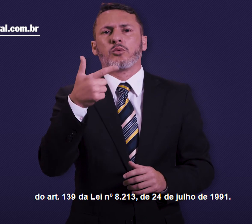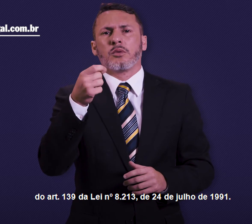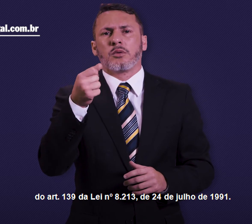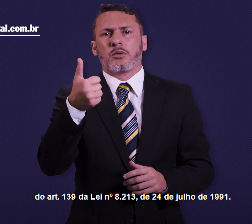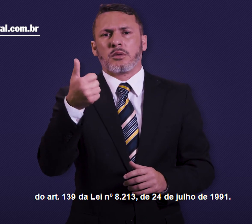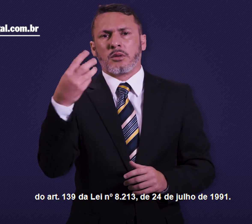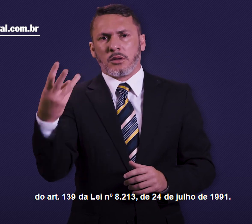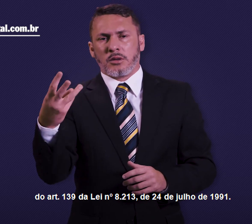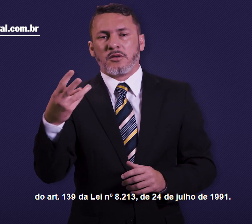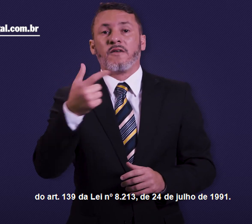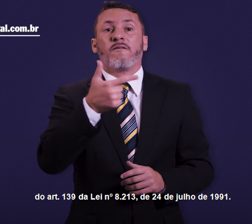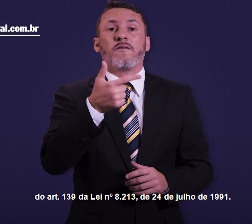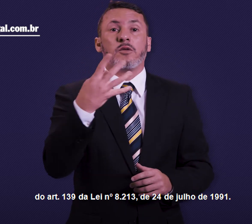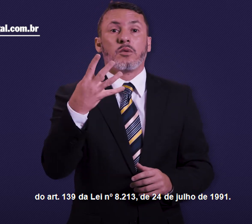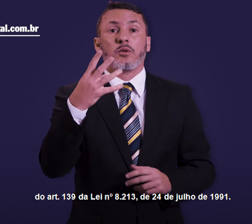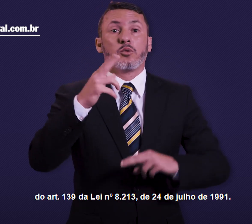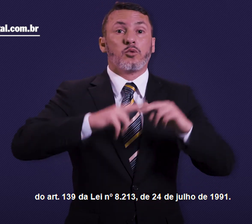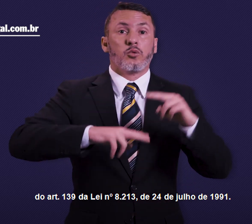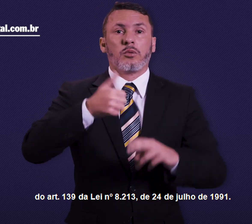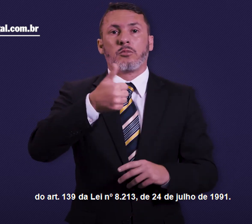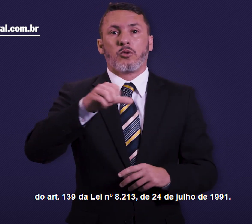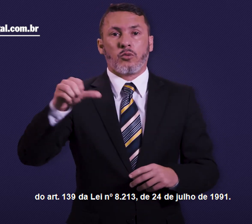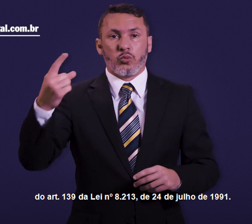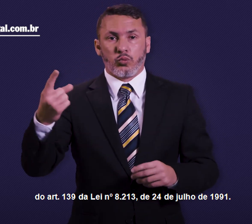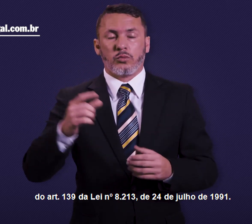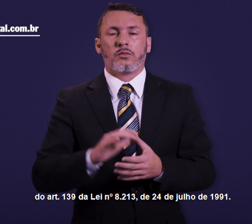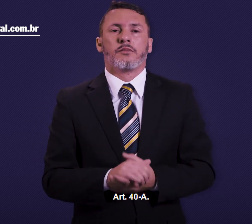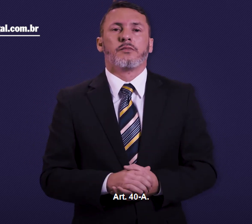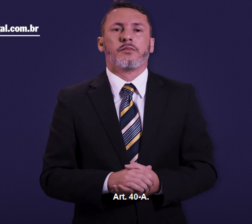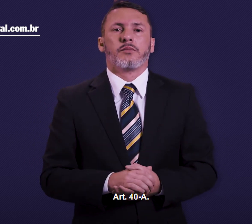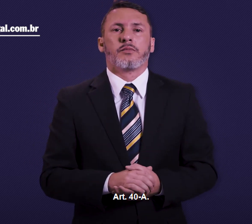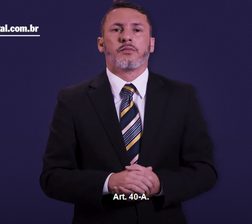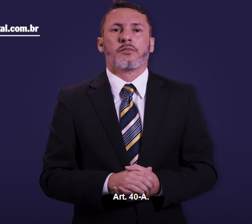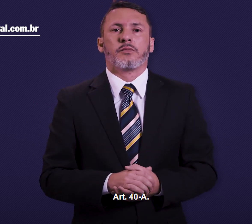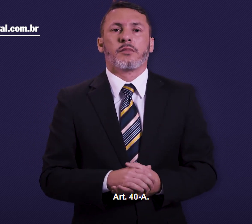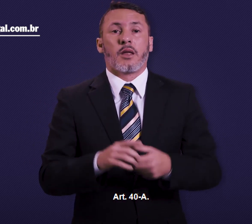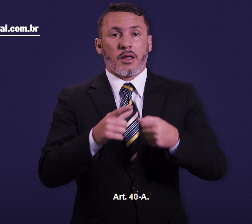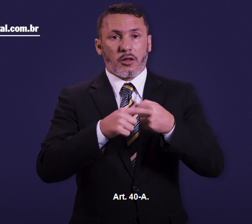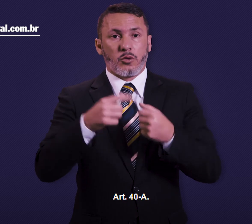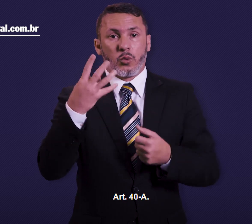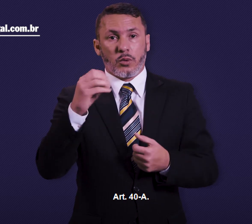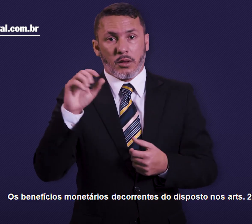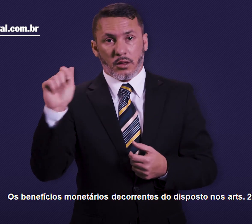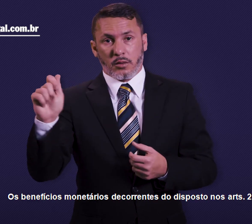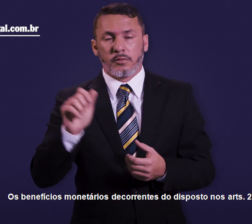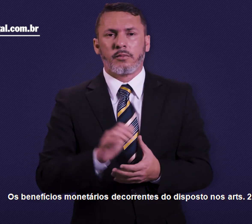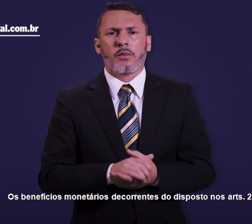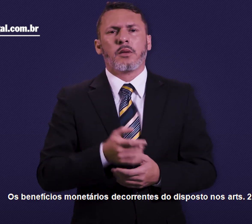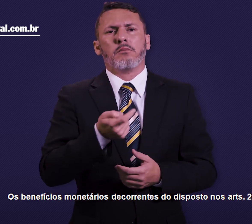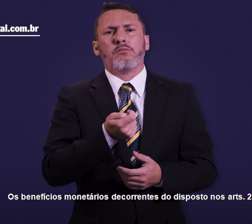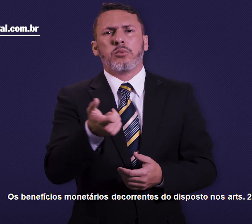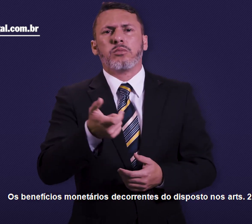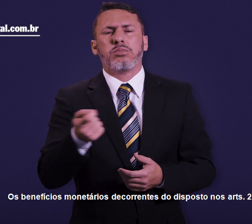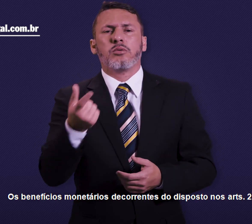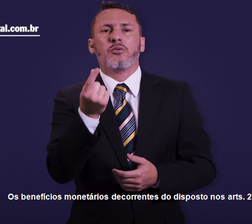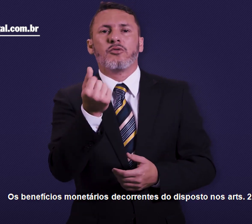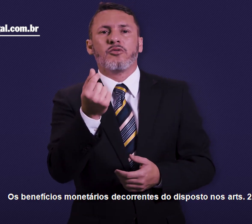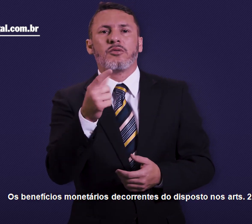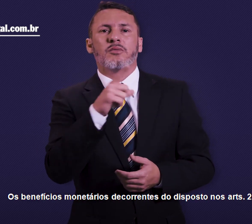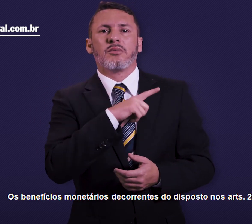de 24 de julho de 1991. Artigo 40-A. Os benefícios monetários decorrentes